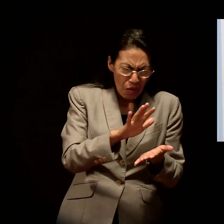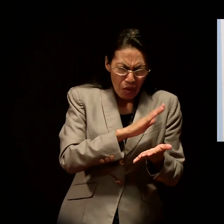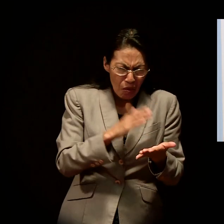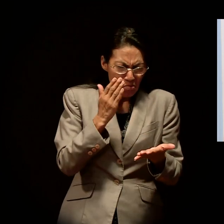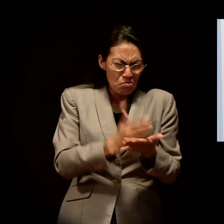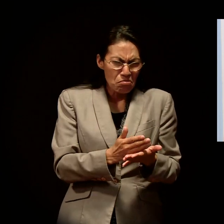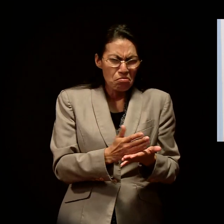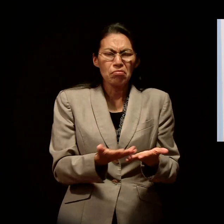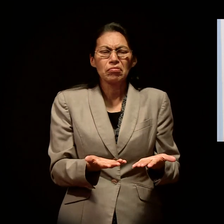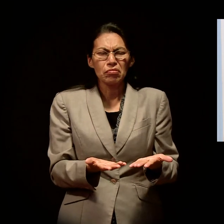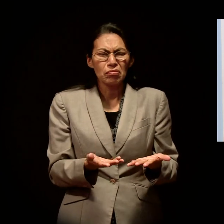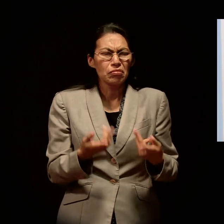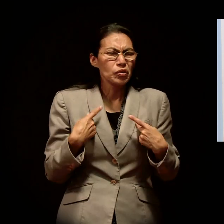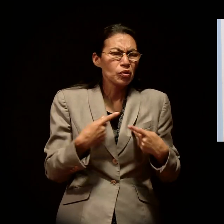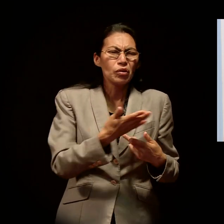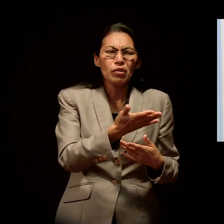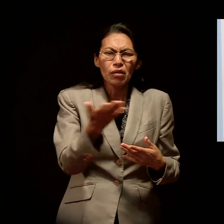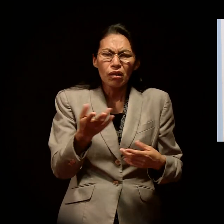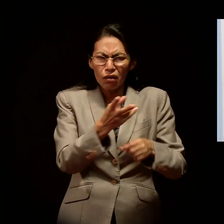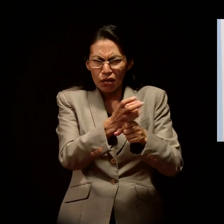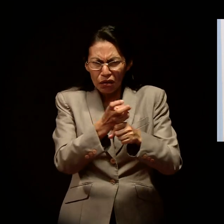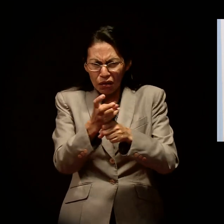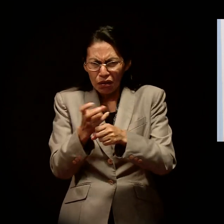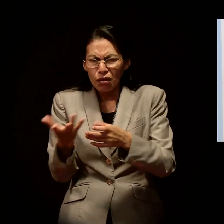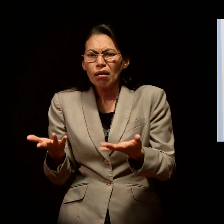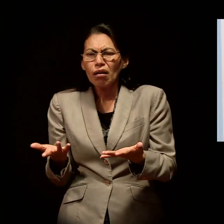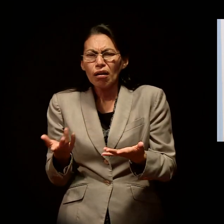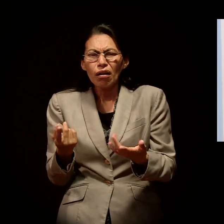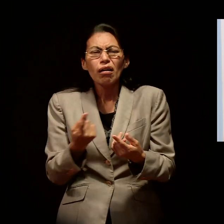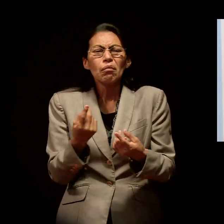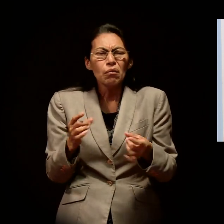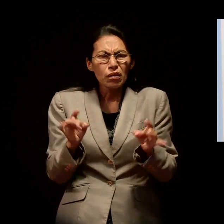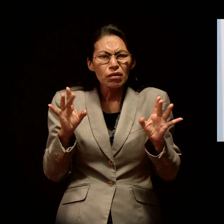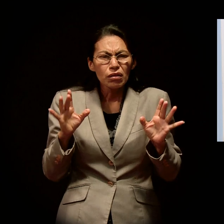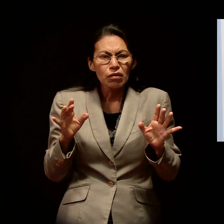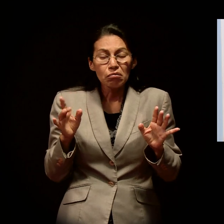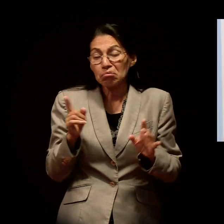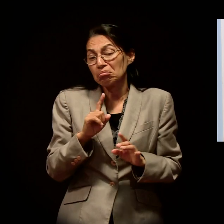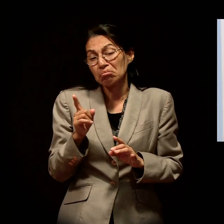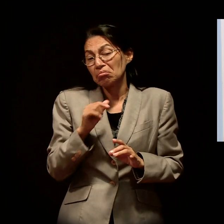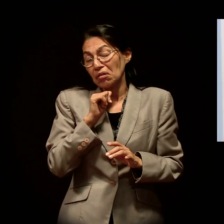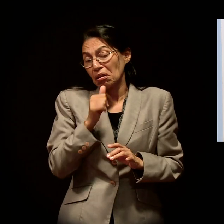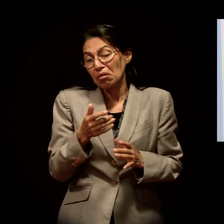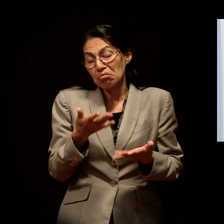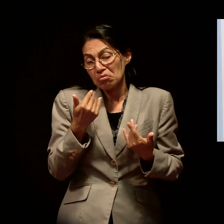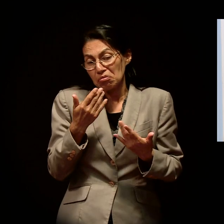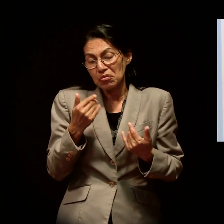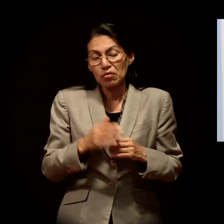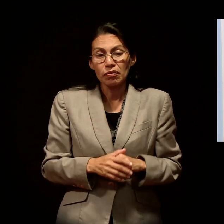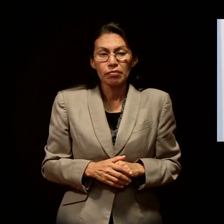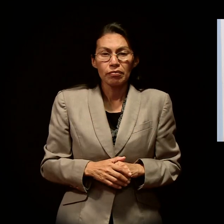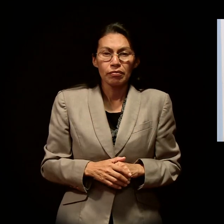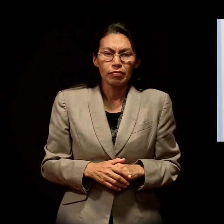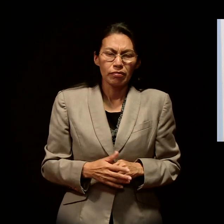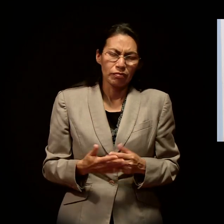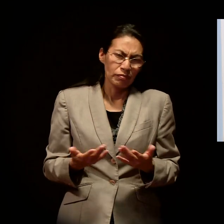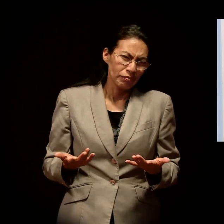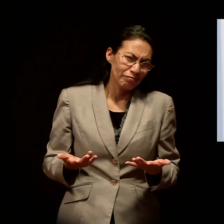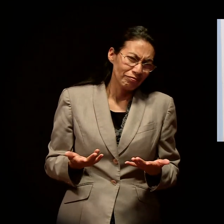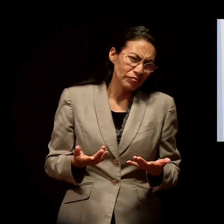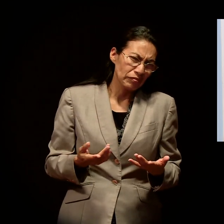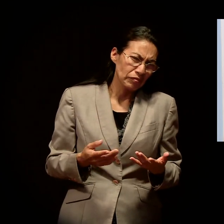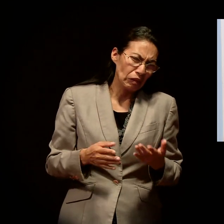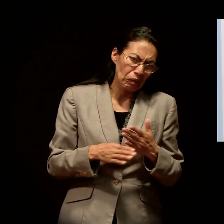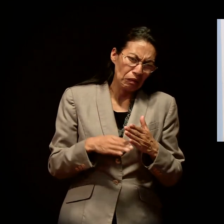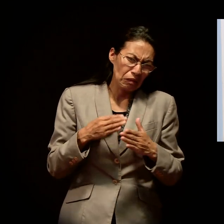y llama a los sindicados les decía por qué No pues es que no se ha podido y etcétera